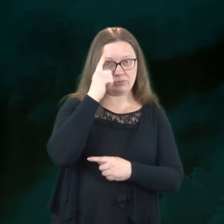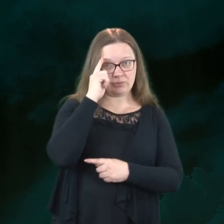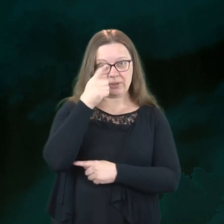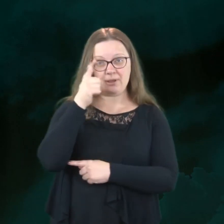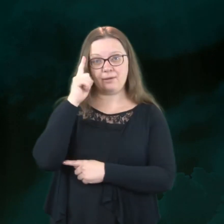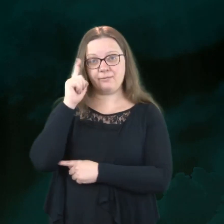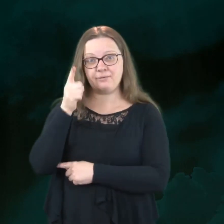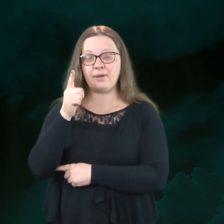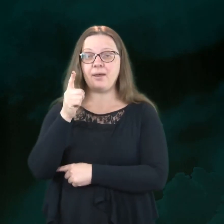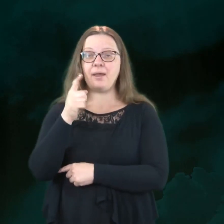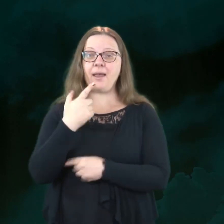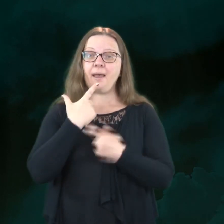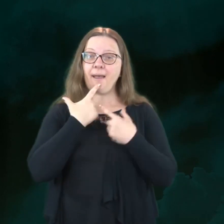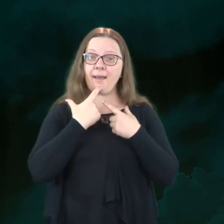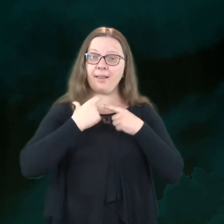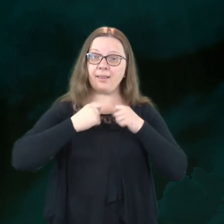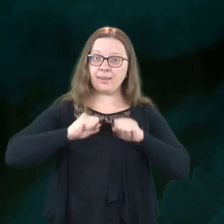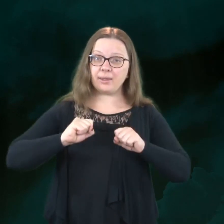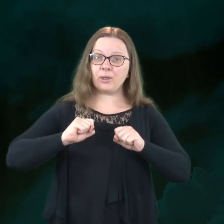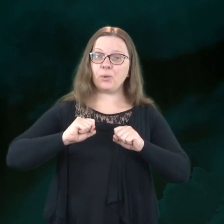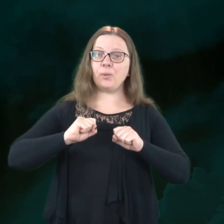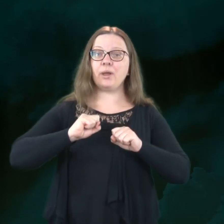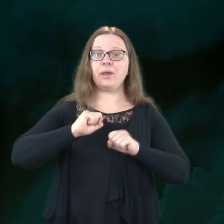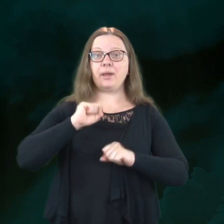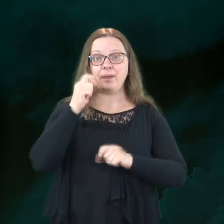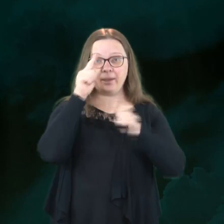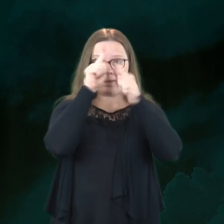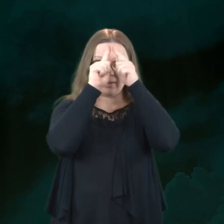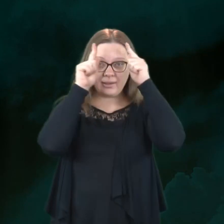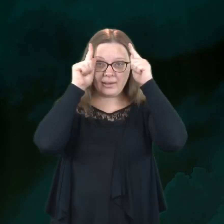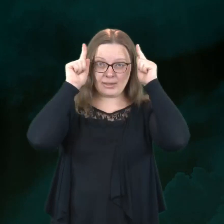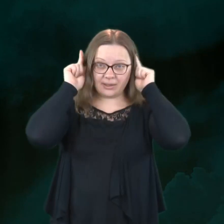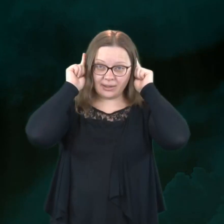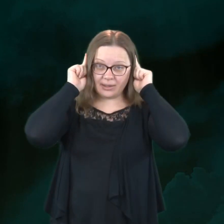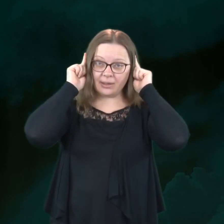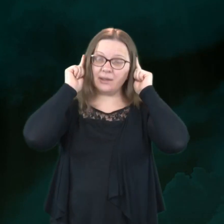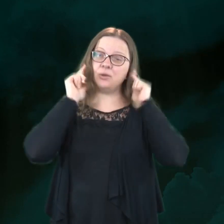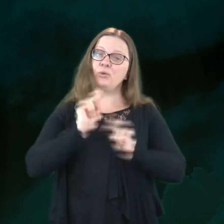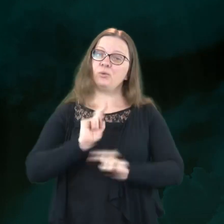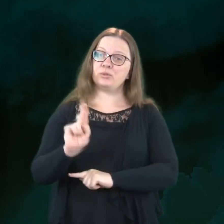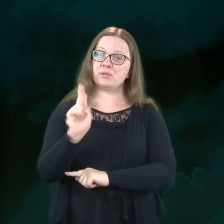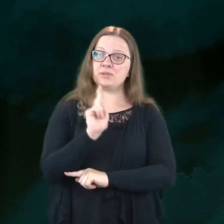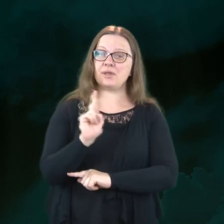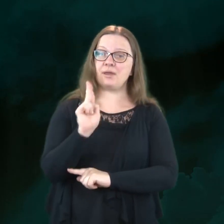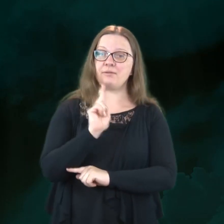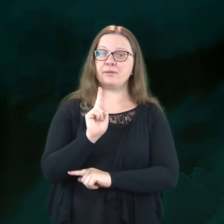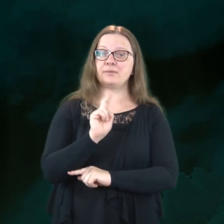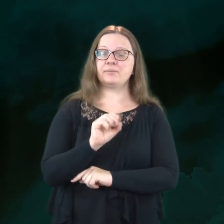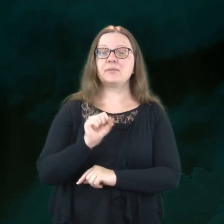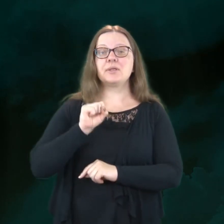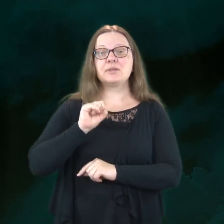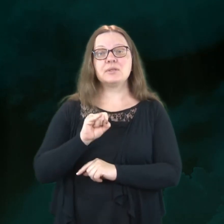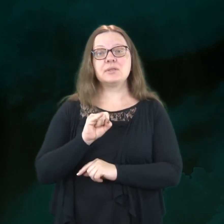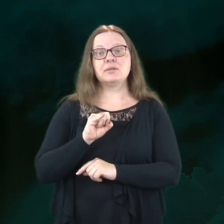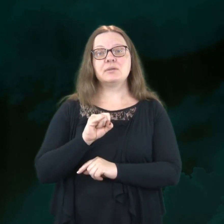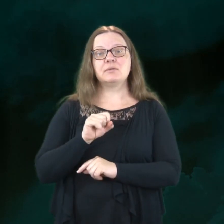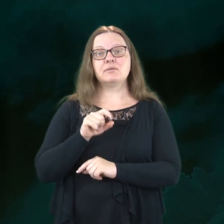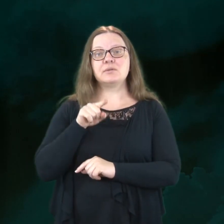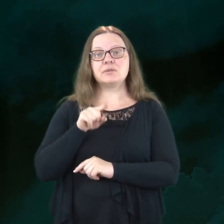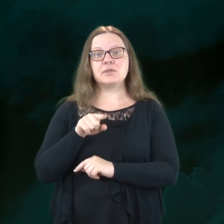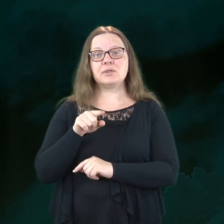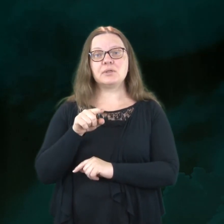e a língua grega se espalhou por todo esse mundo. Se você estudar a história de